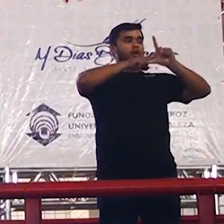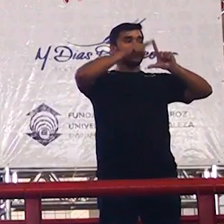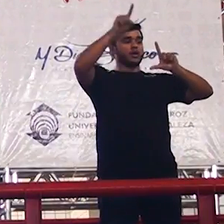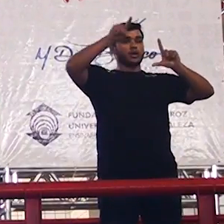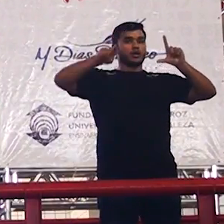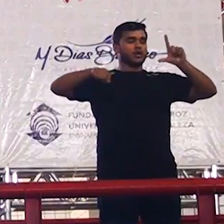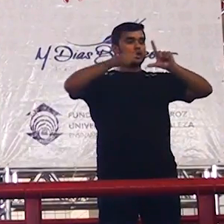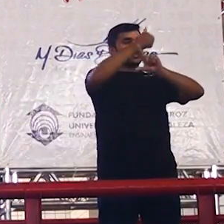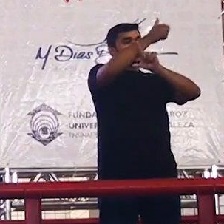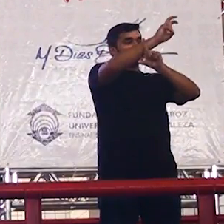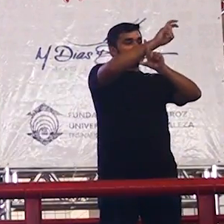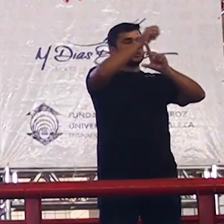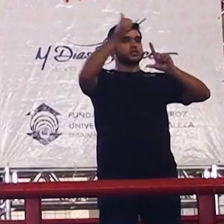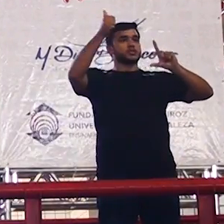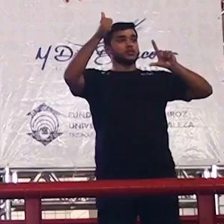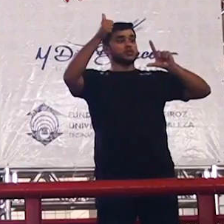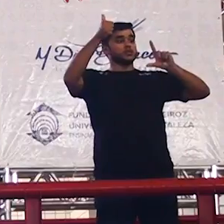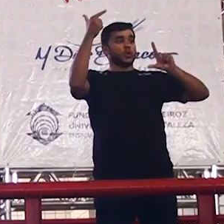Esse triângulo é